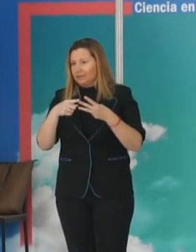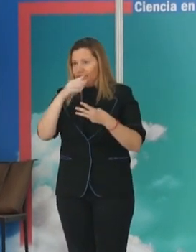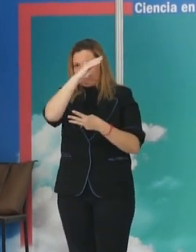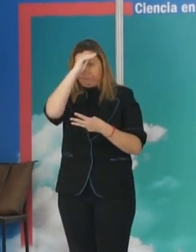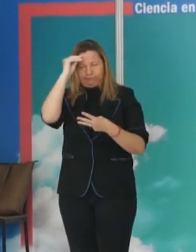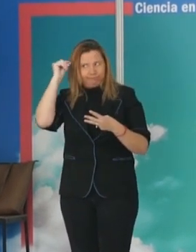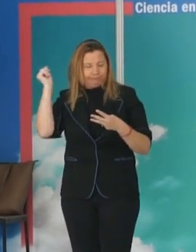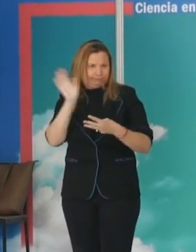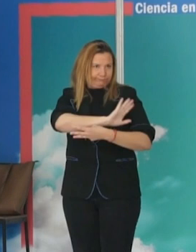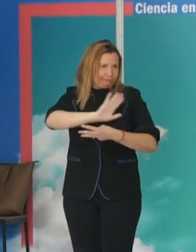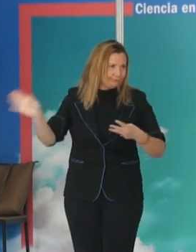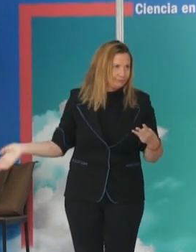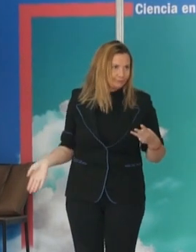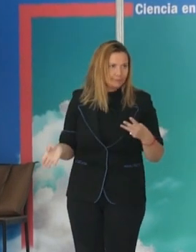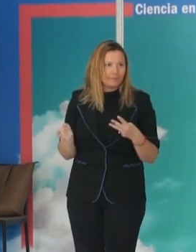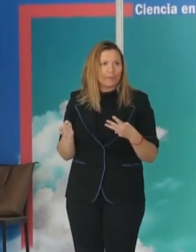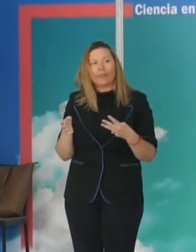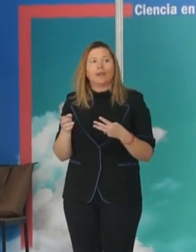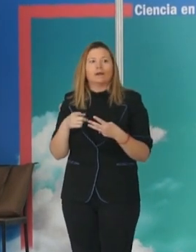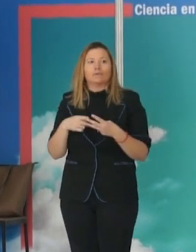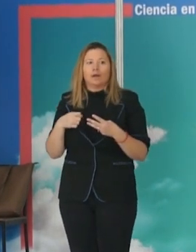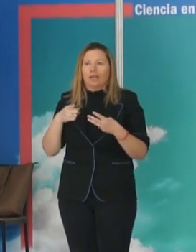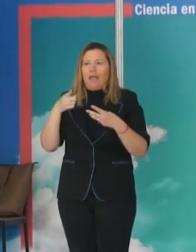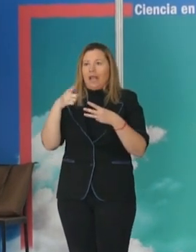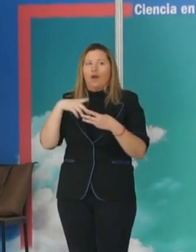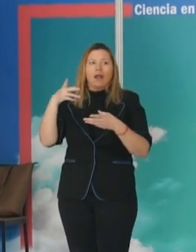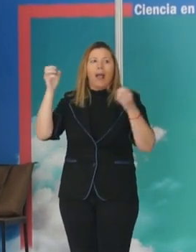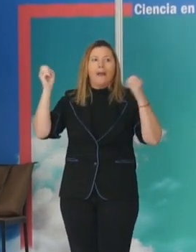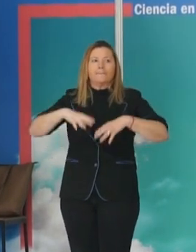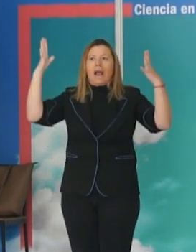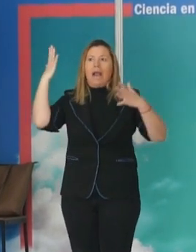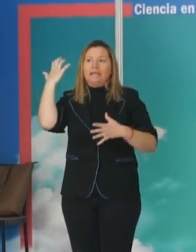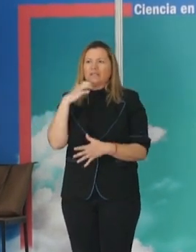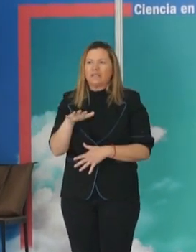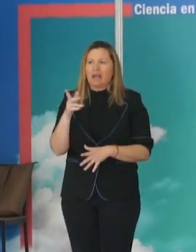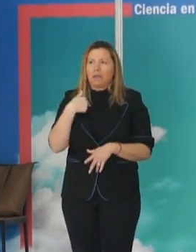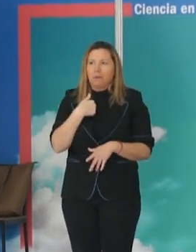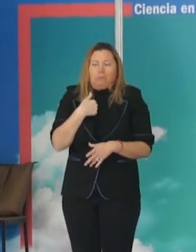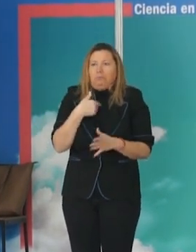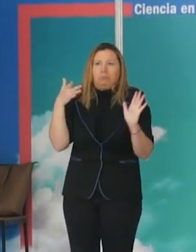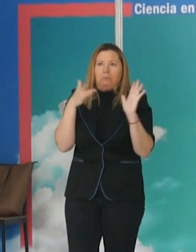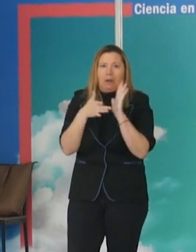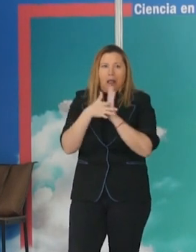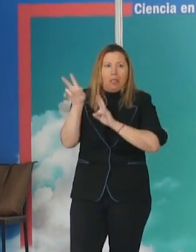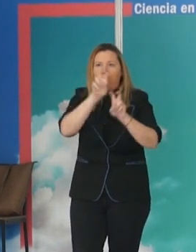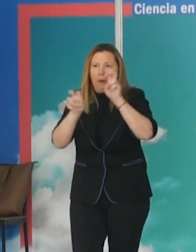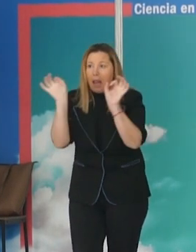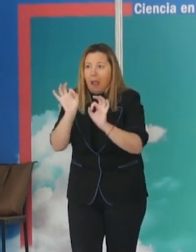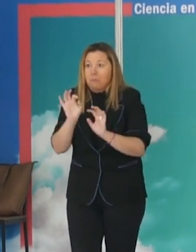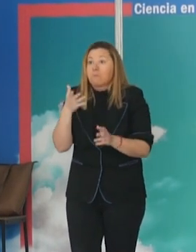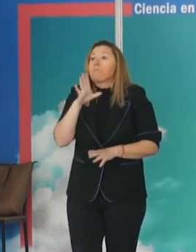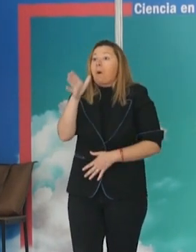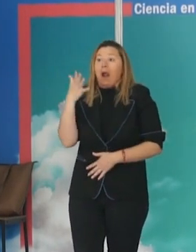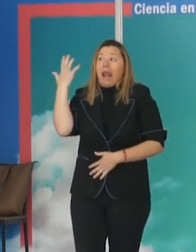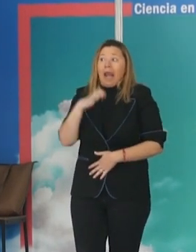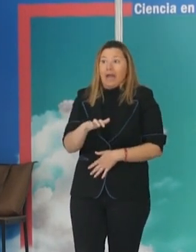porque apaga y vámonos. Una vez que consideramos las cosas sobrenaturales, ni siquiera nos molestamos en buscar explicación, porque para eso es sobrenatural.